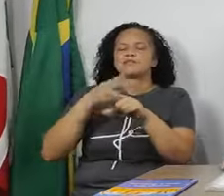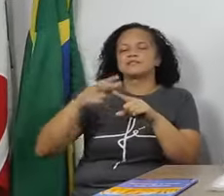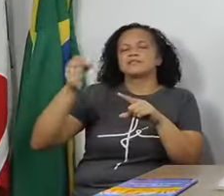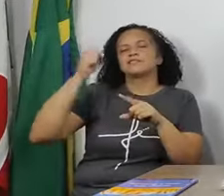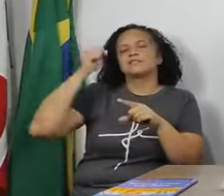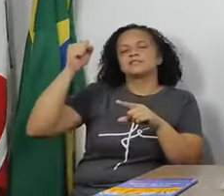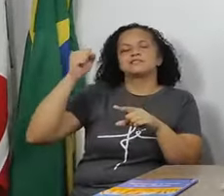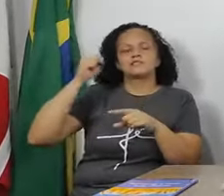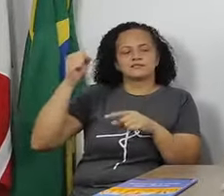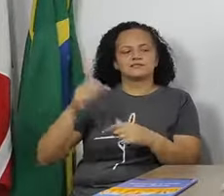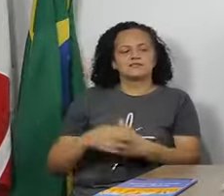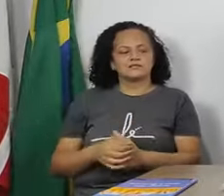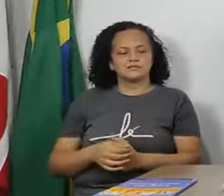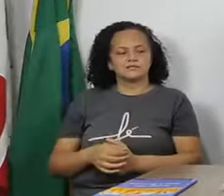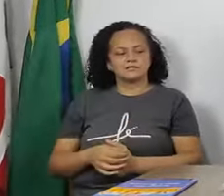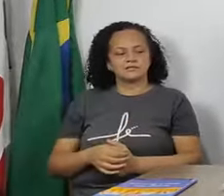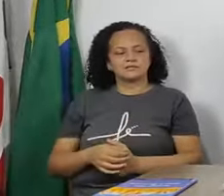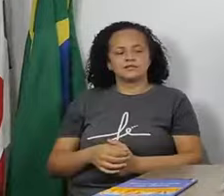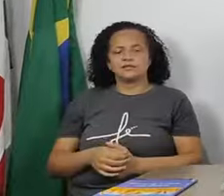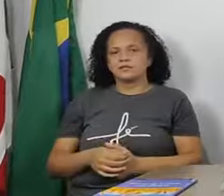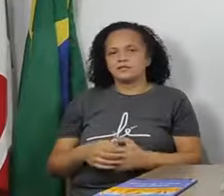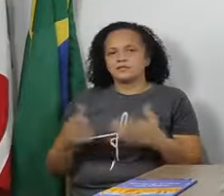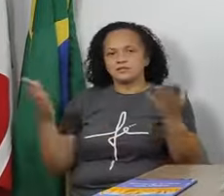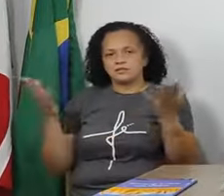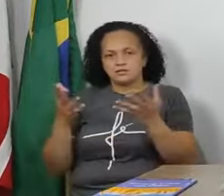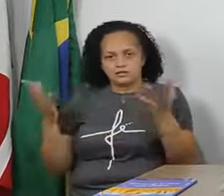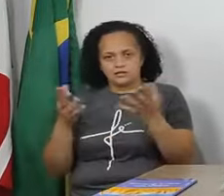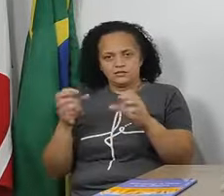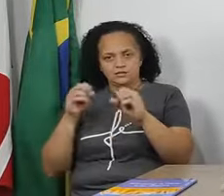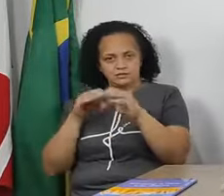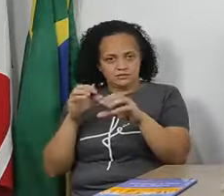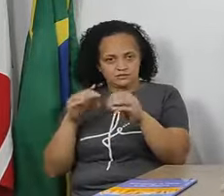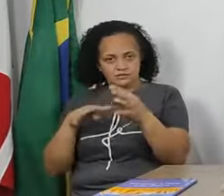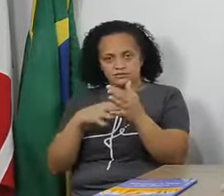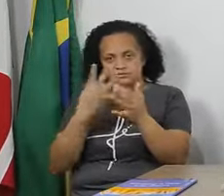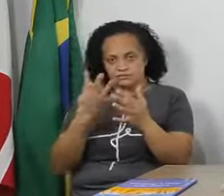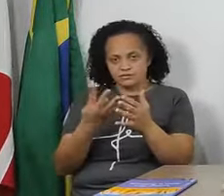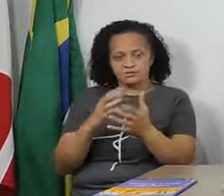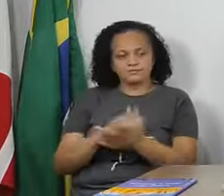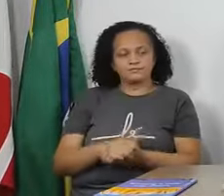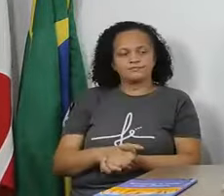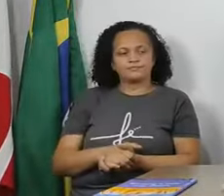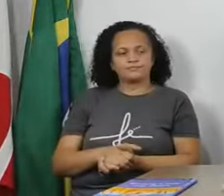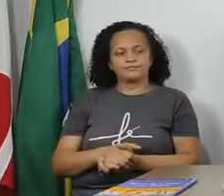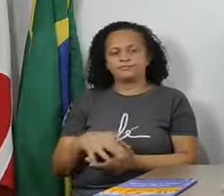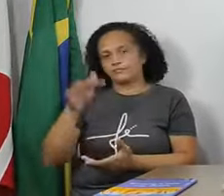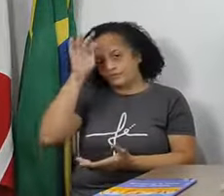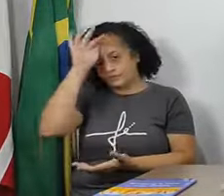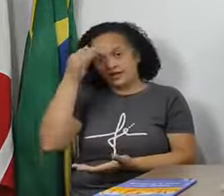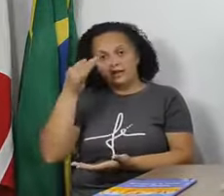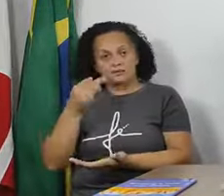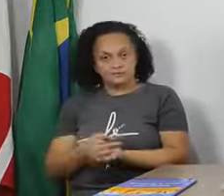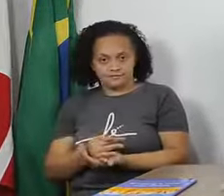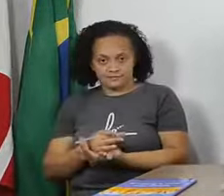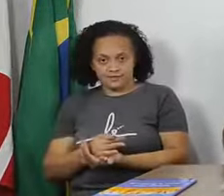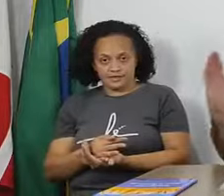E hoje eu quero dar a quarta parte do seminário, falar sobre fé